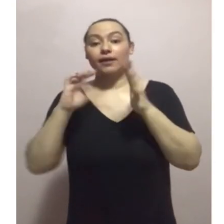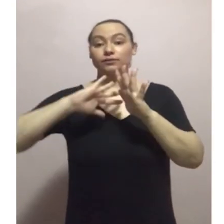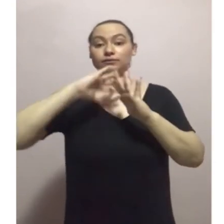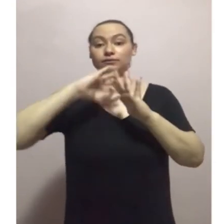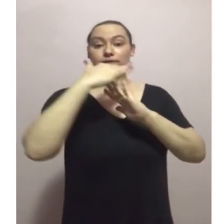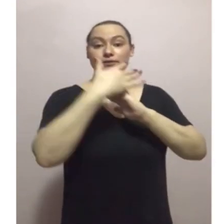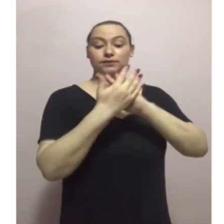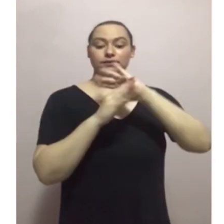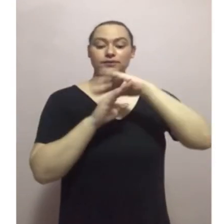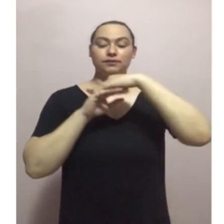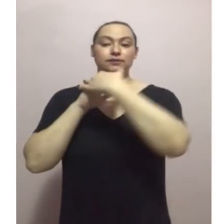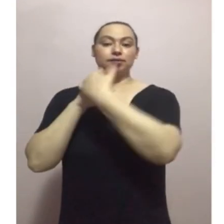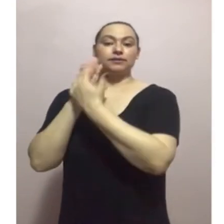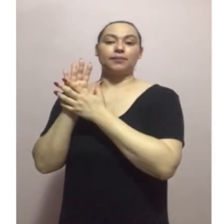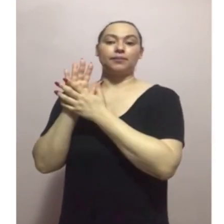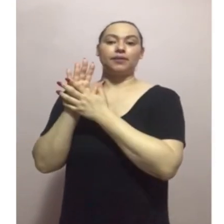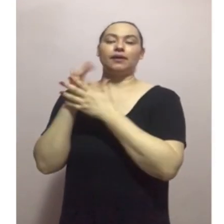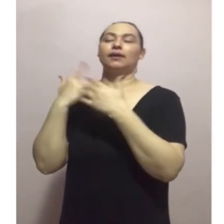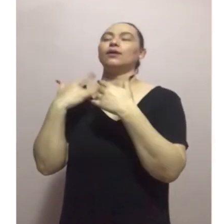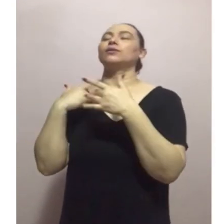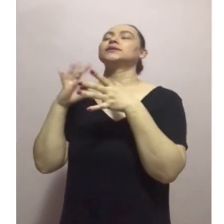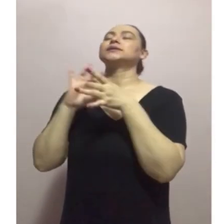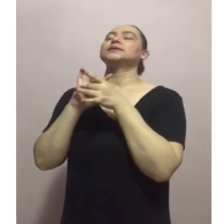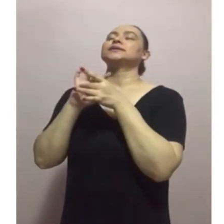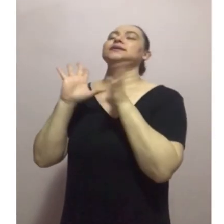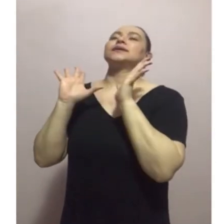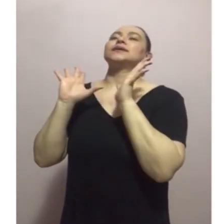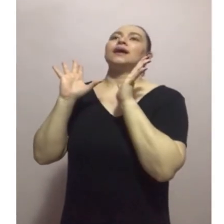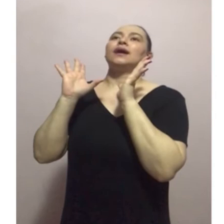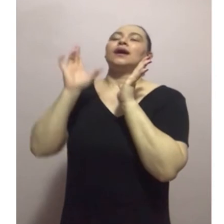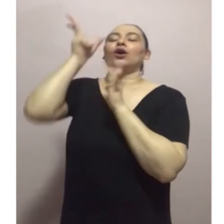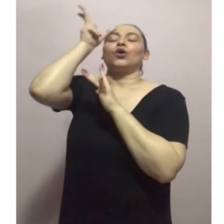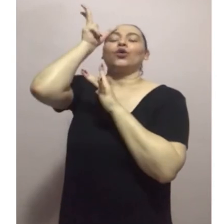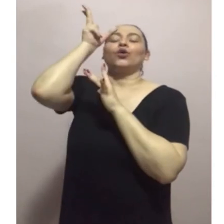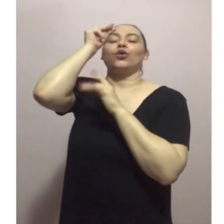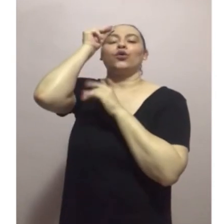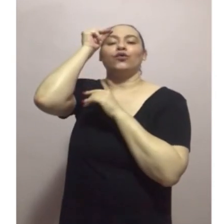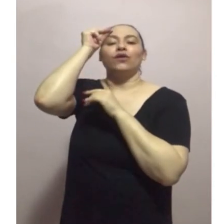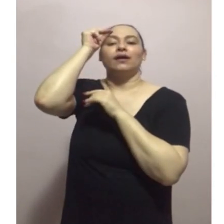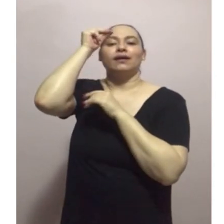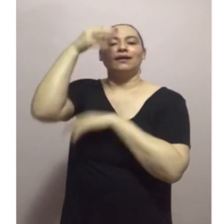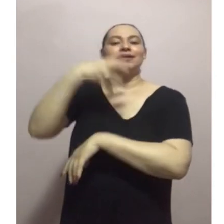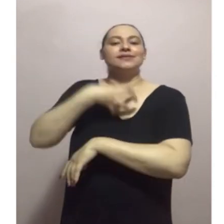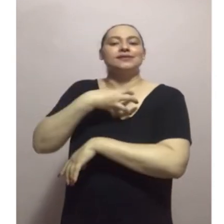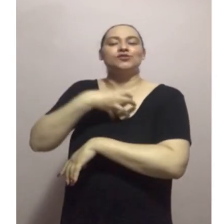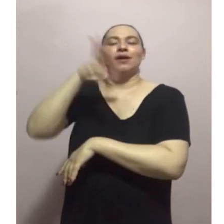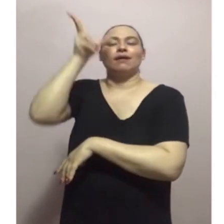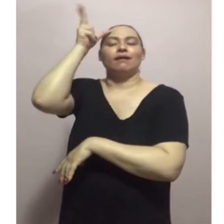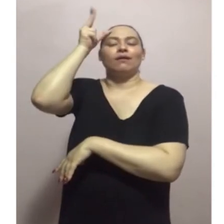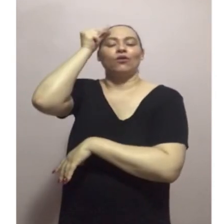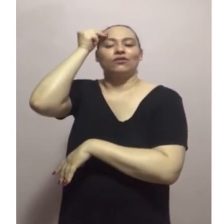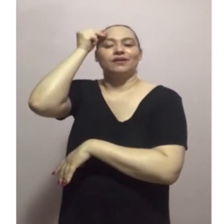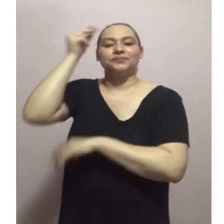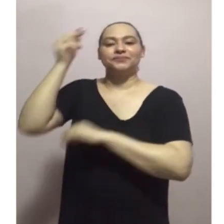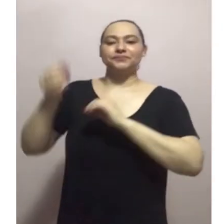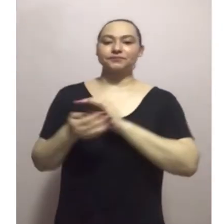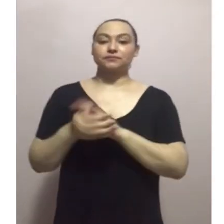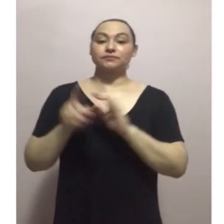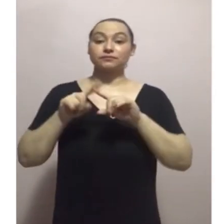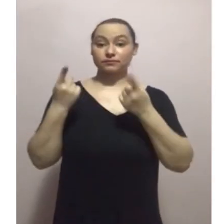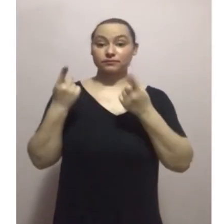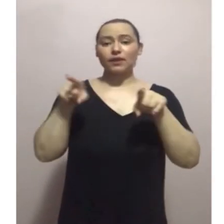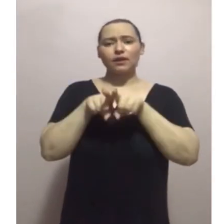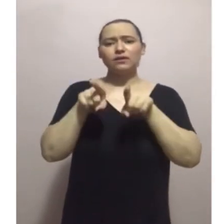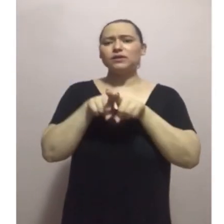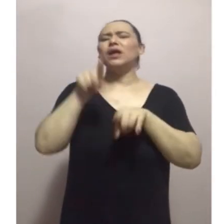na web ou na Grécia, me liberou total e eu fui sendo muito feliz. É interessante isso, né? Porque você falou